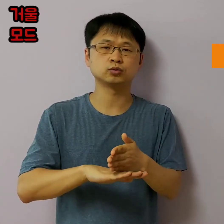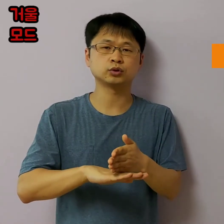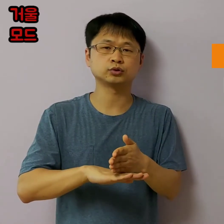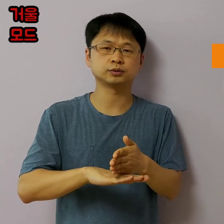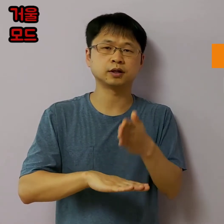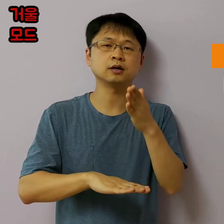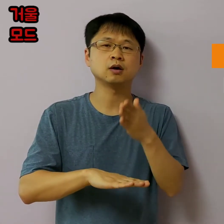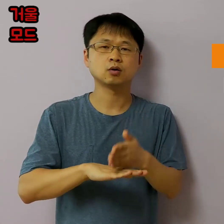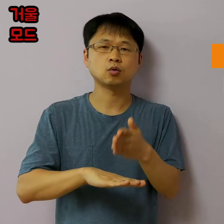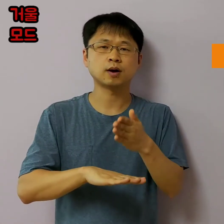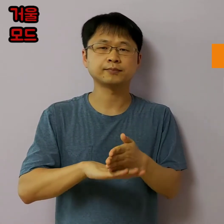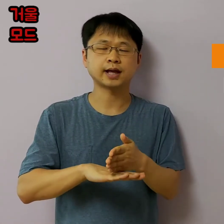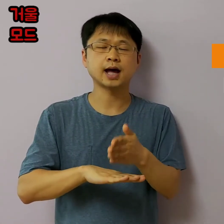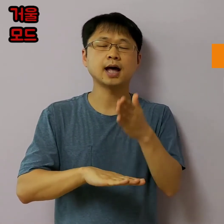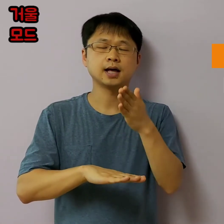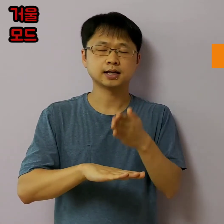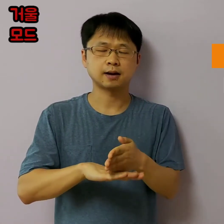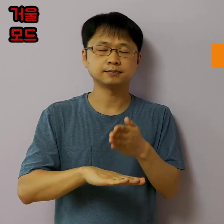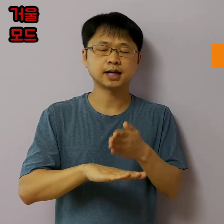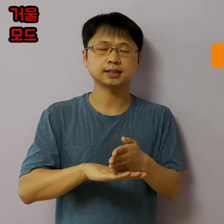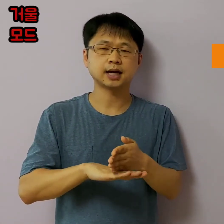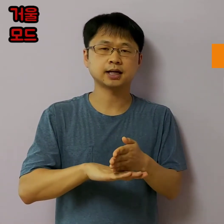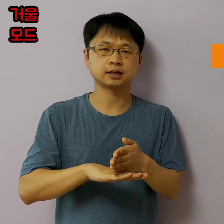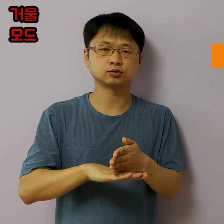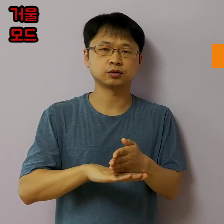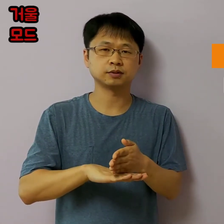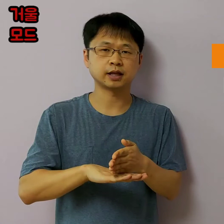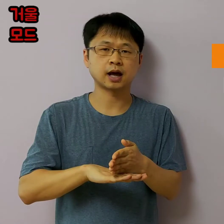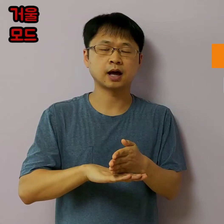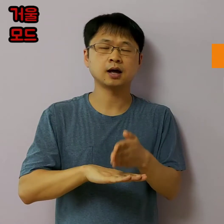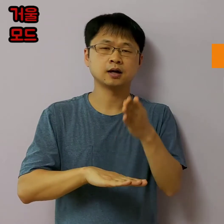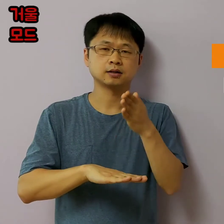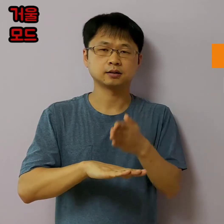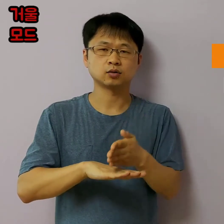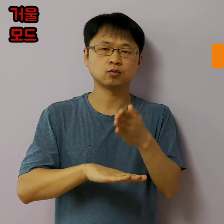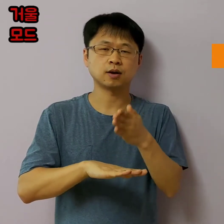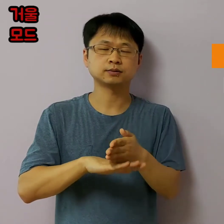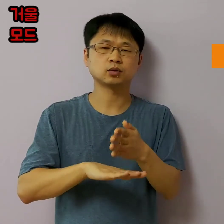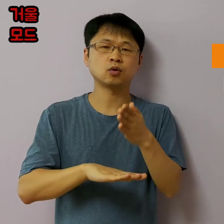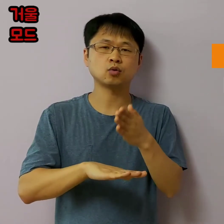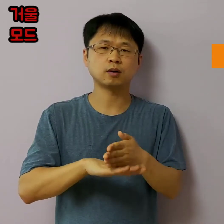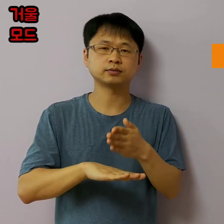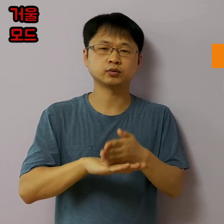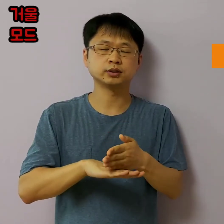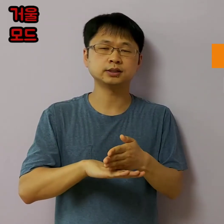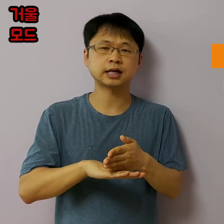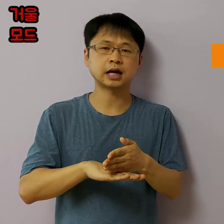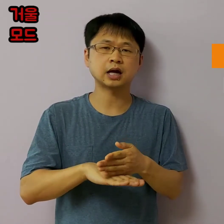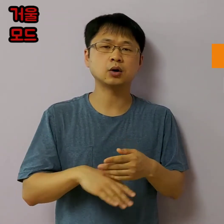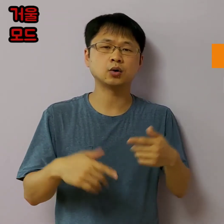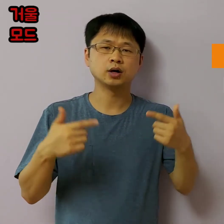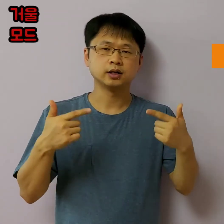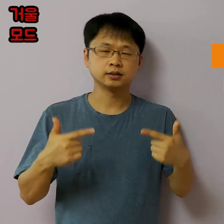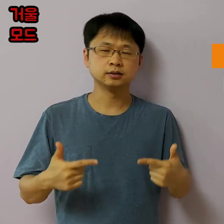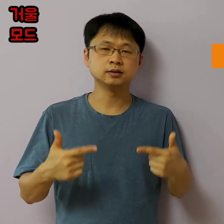두드려 주시면 고맙다 감사하다라는 수어입니다. 그래서 고맙소 늘 사랑하오